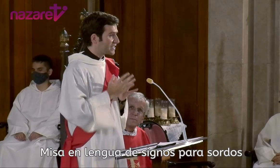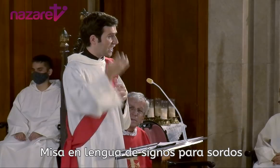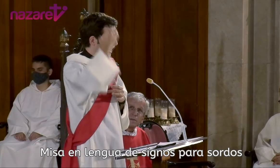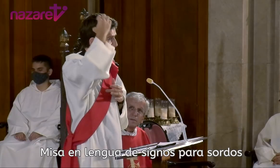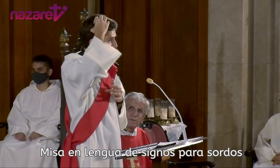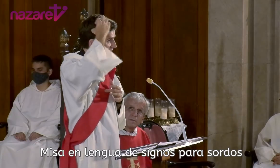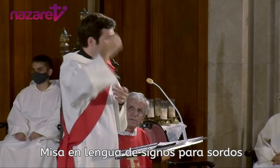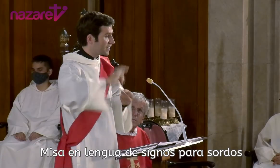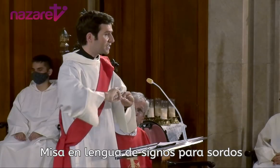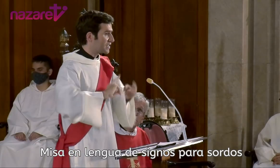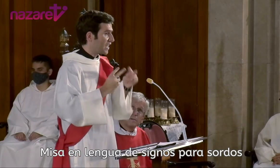el Rey, se hace